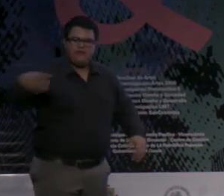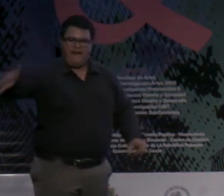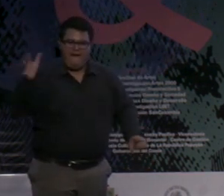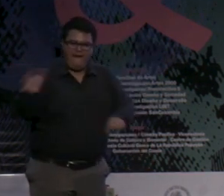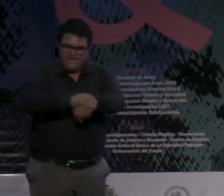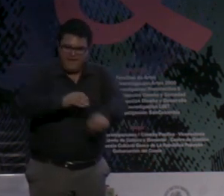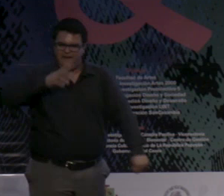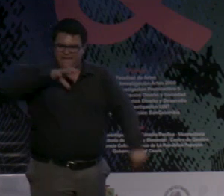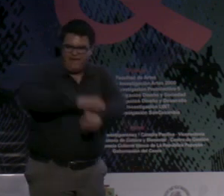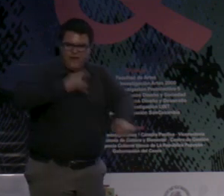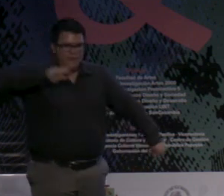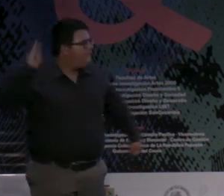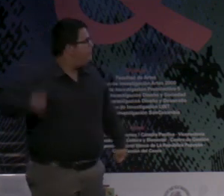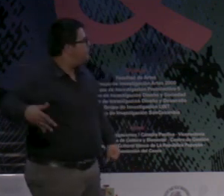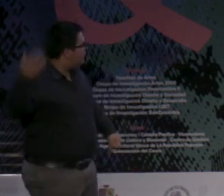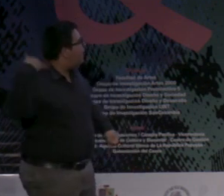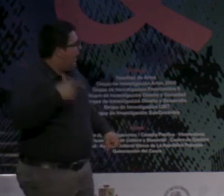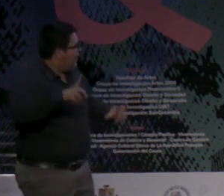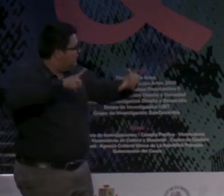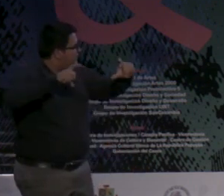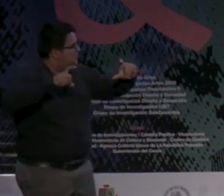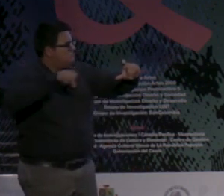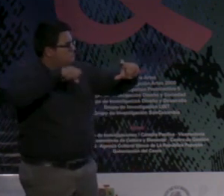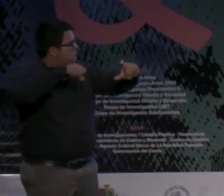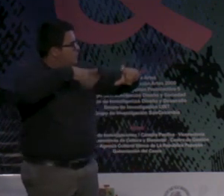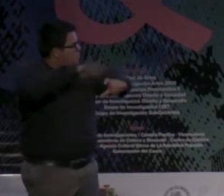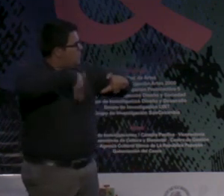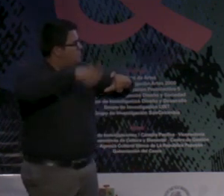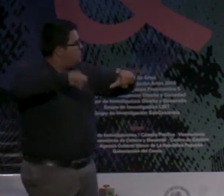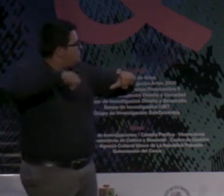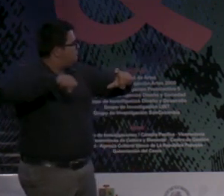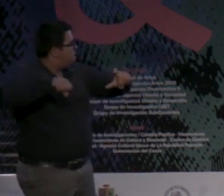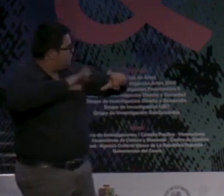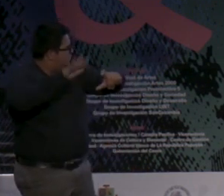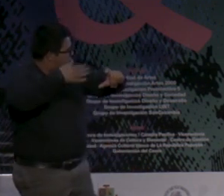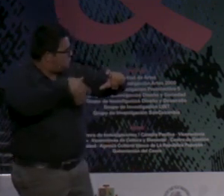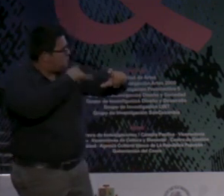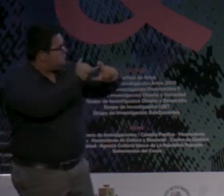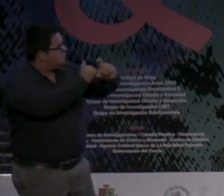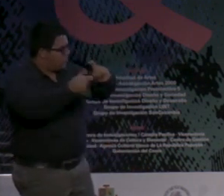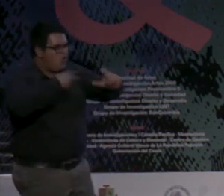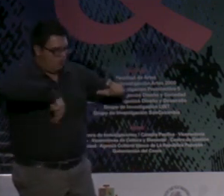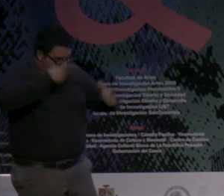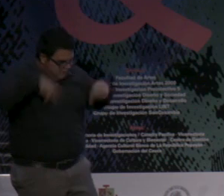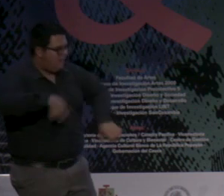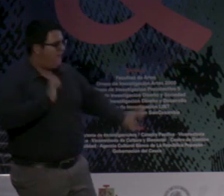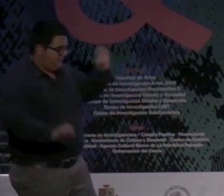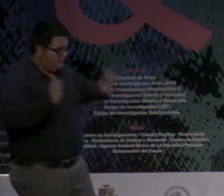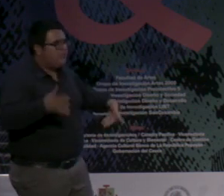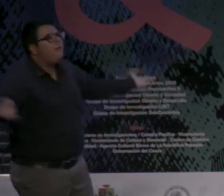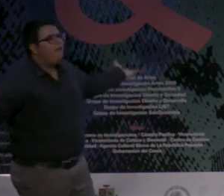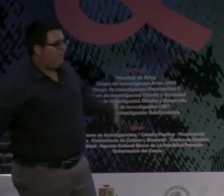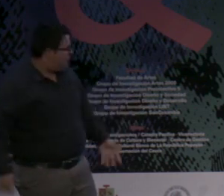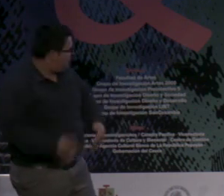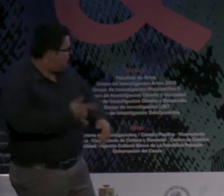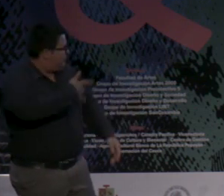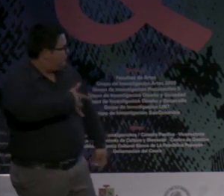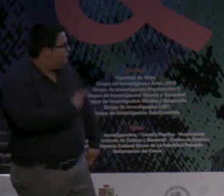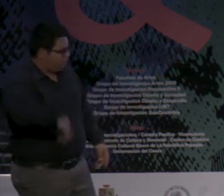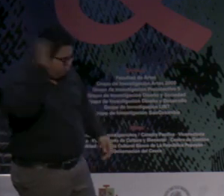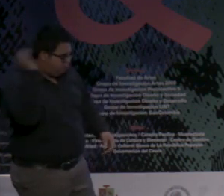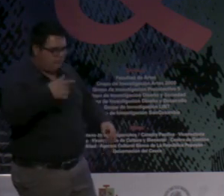Ahí está todo. acabando. Mire, grábales todo, hijo de puta. Que aquí también tenemos defensa. ¿Qué cree que es que de verdad te van a meter a